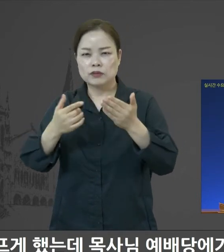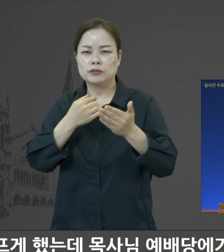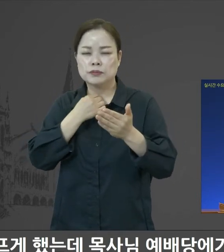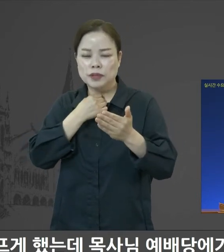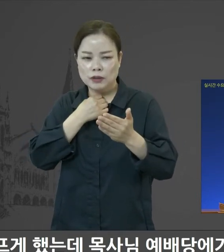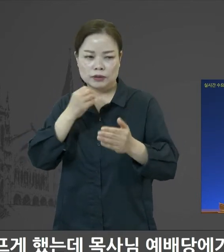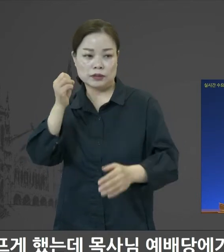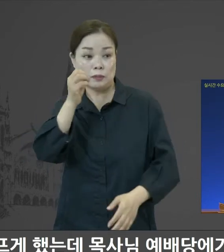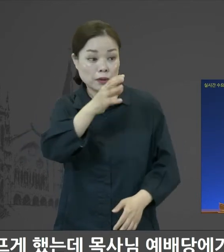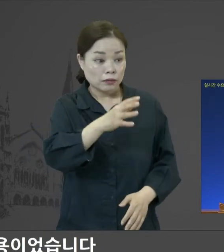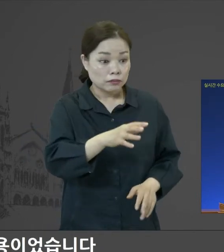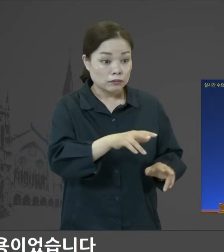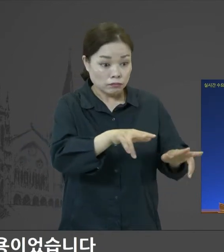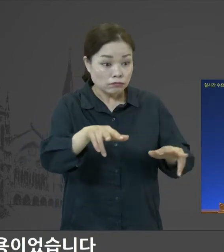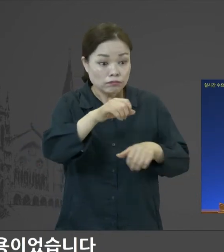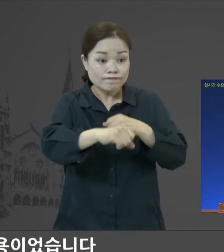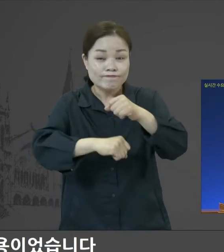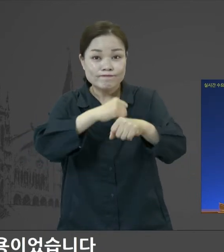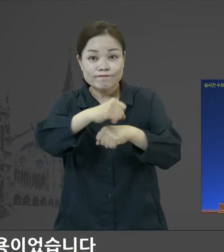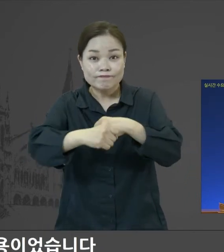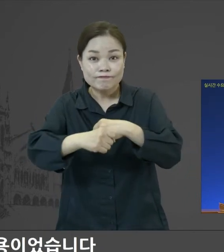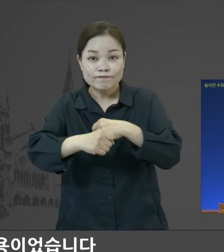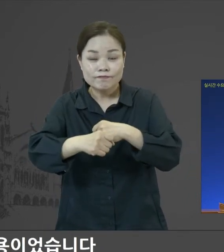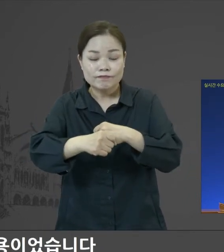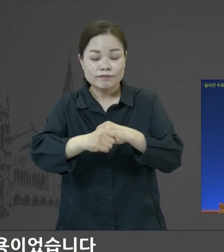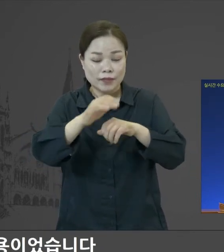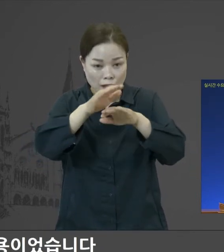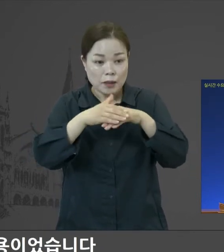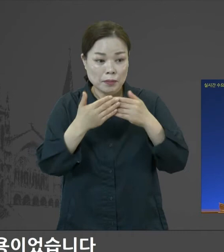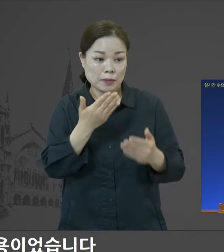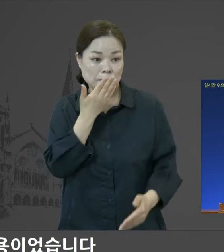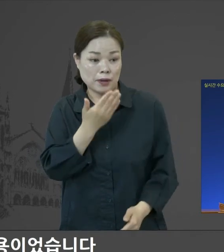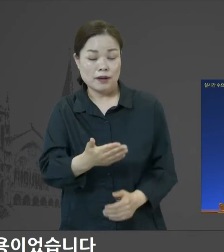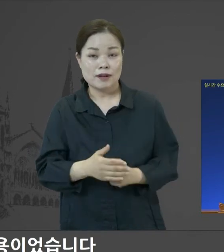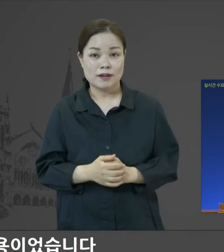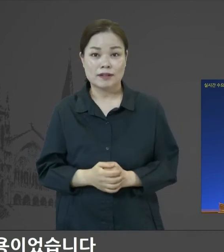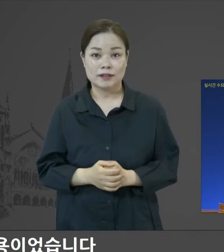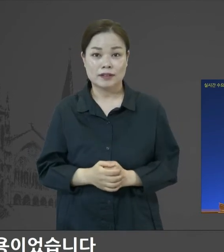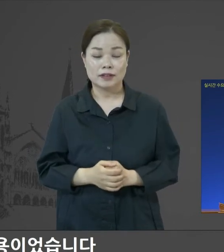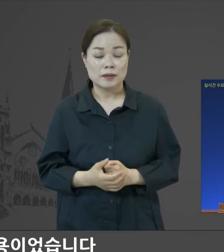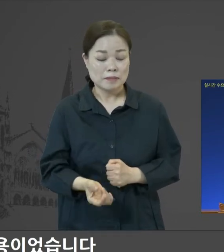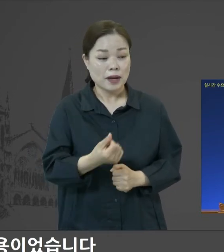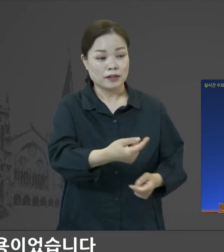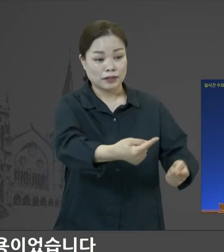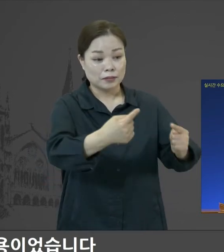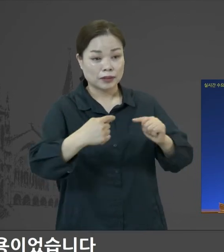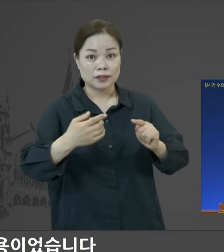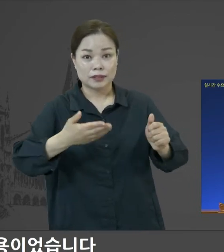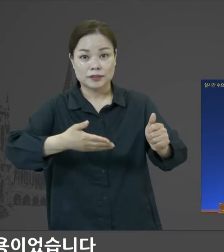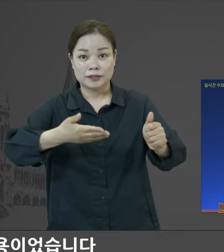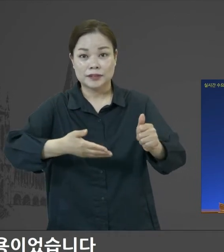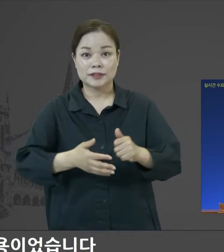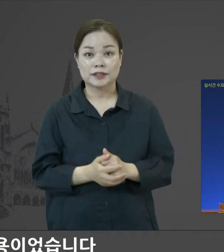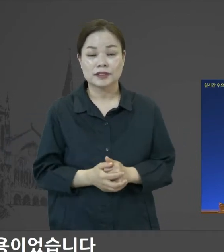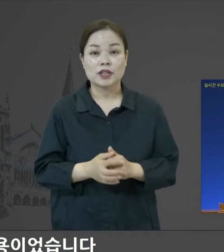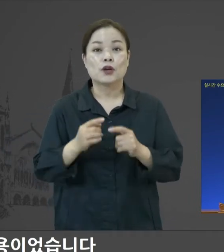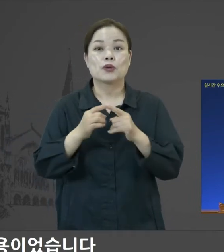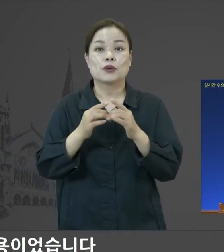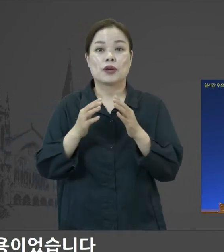말씀드렸습니다. 지금 얼마든지 대면 예배 드리실 수 있으니 어서 나오시라고,